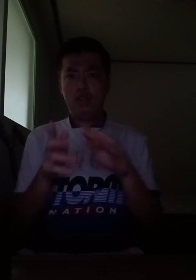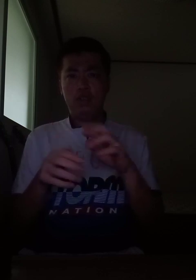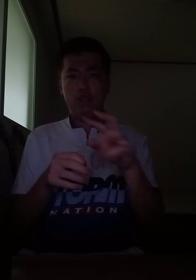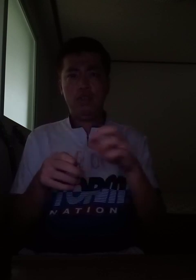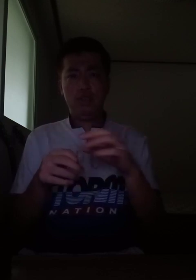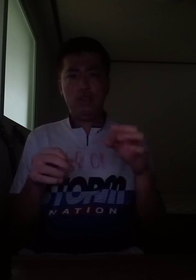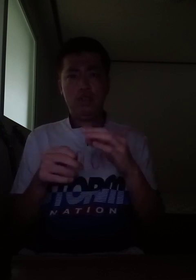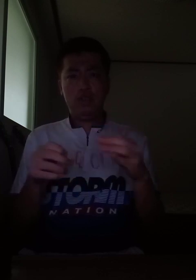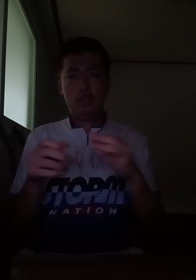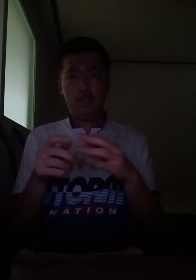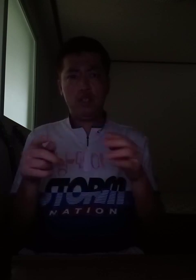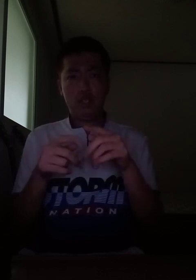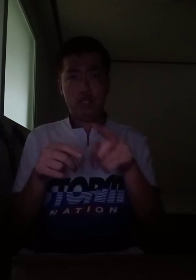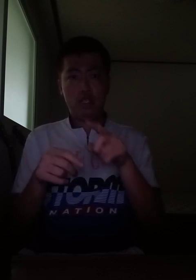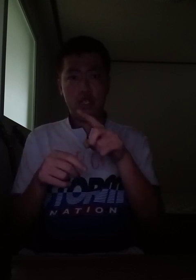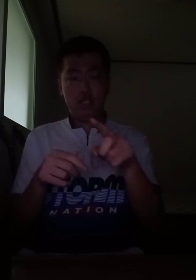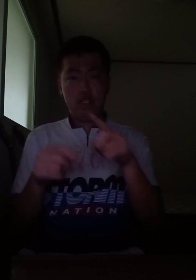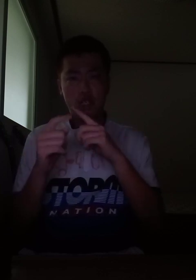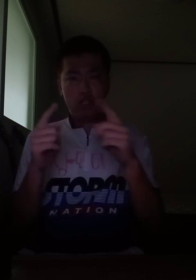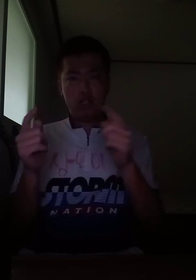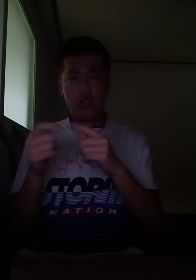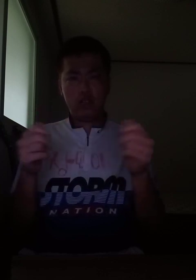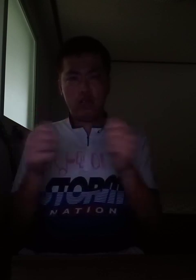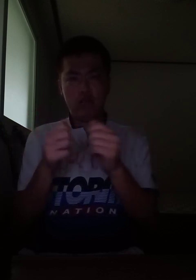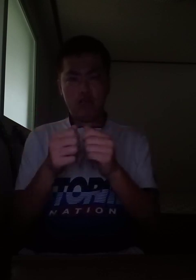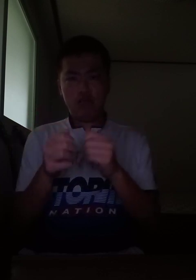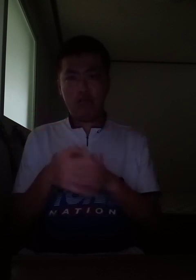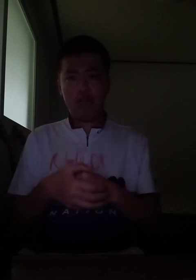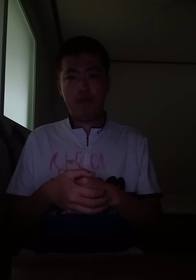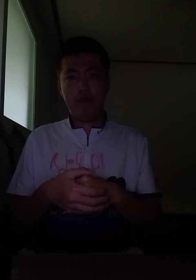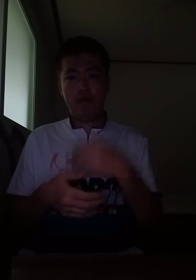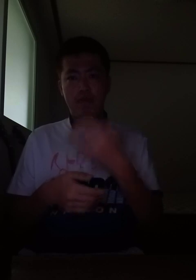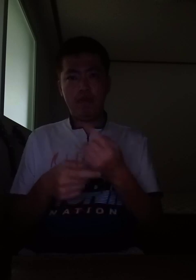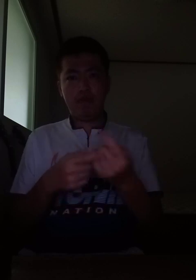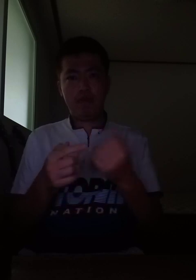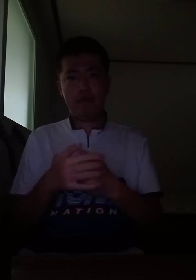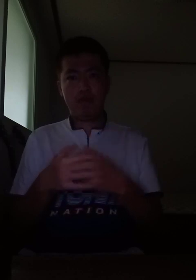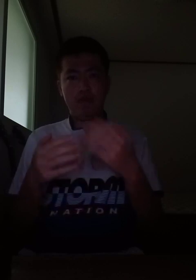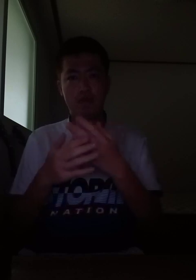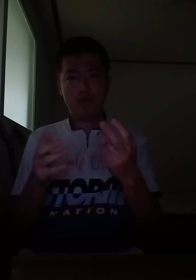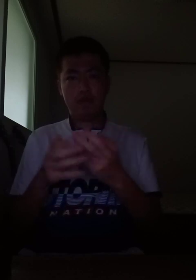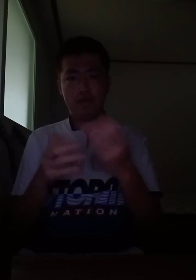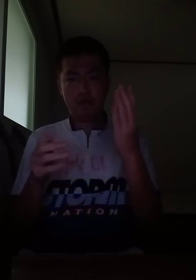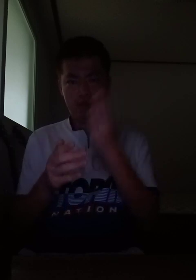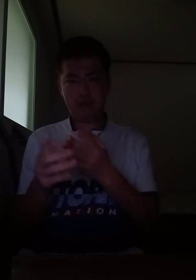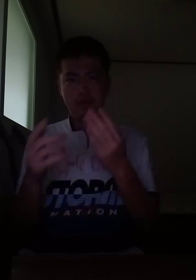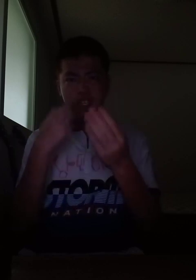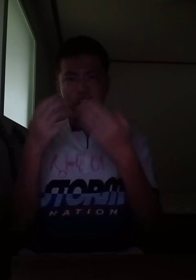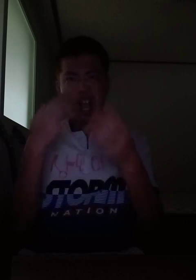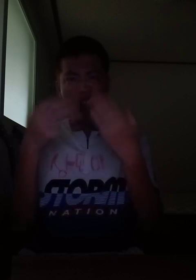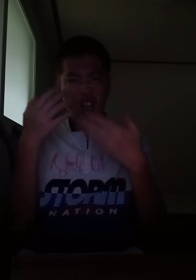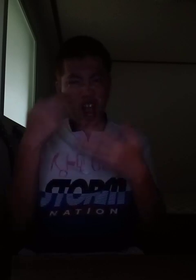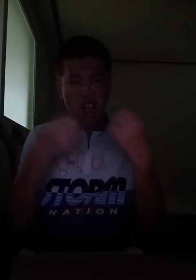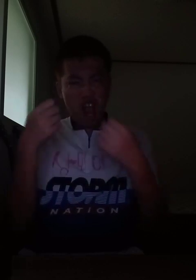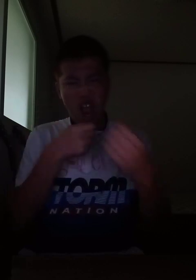여성 관광객을 따라 들어가 강제 추행했습니다. 피해 여성이 격렬하게 저항하며 소리를 지르자 A씨는 이